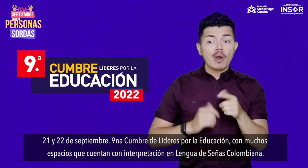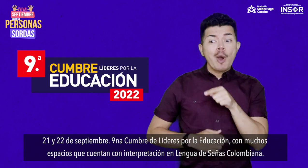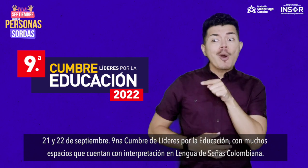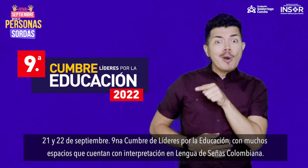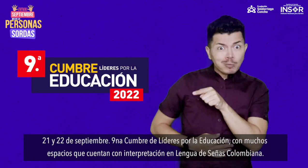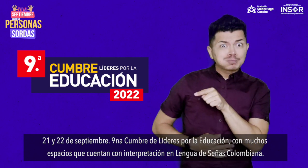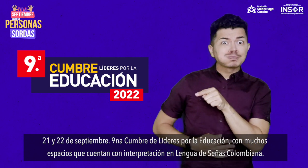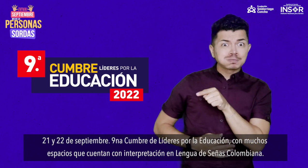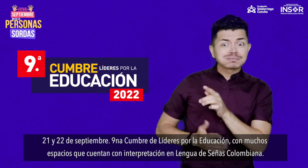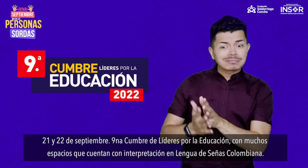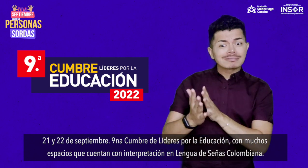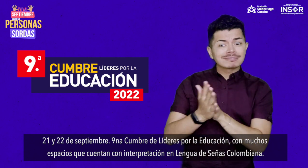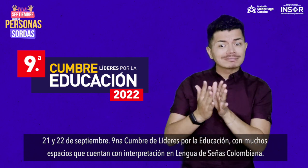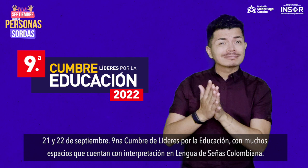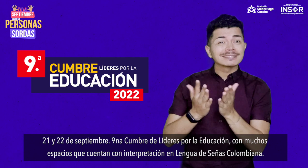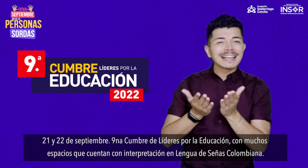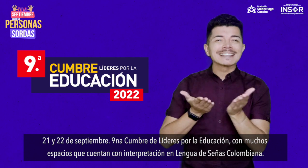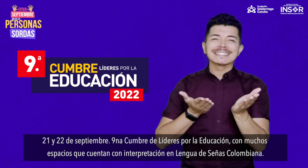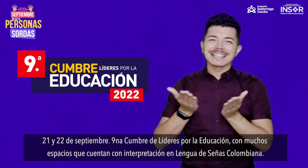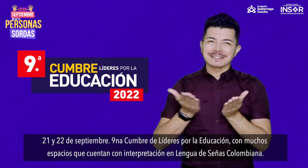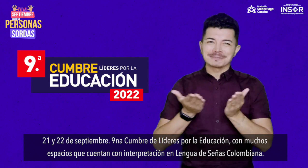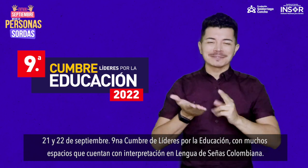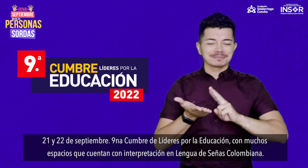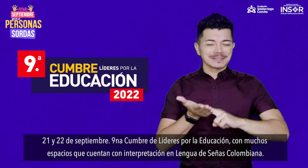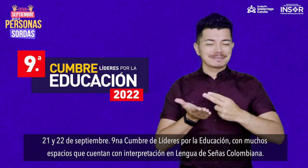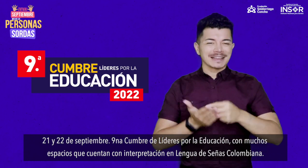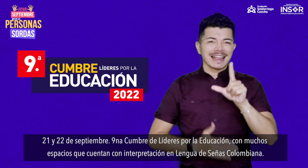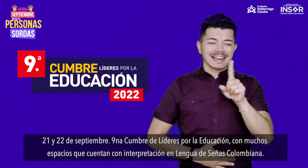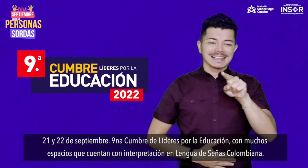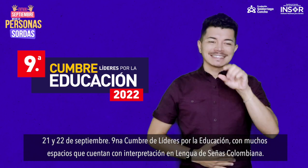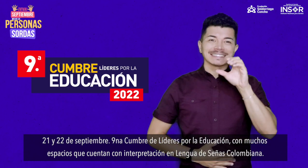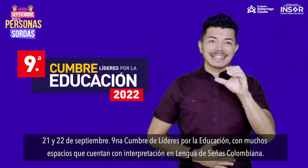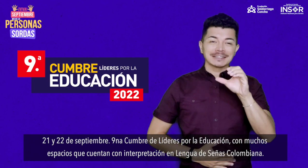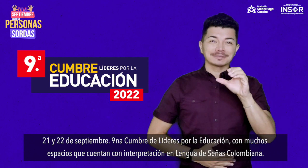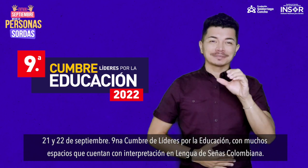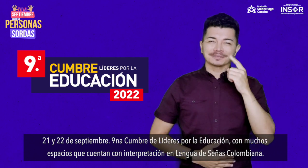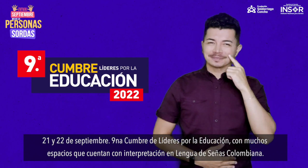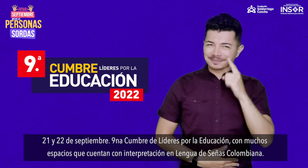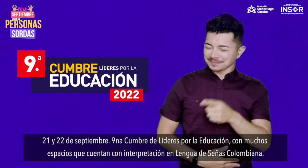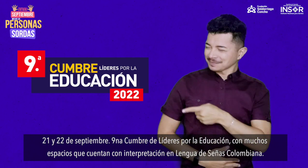Con muchos espacios que cuentan con interpretación en lengua de señas colombiana.